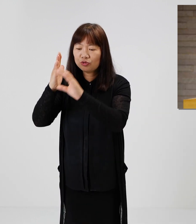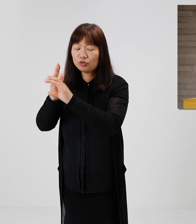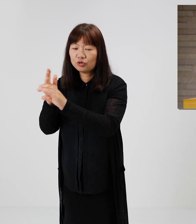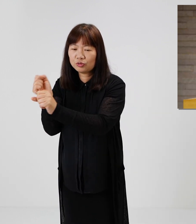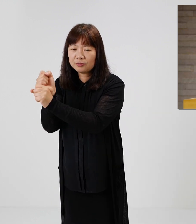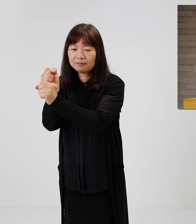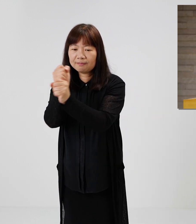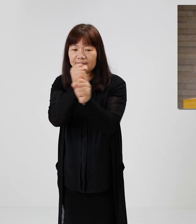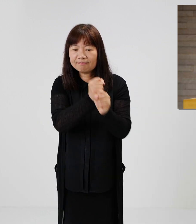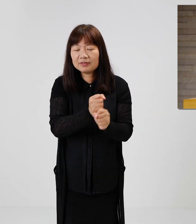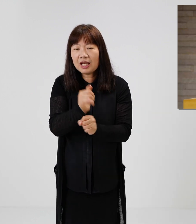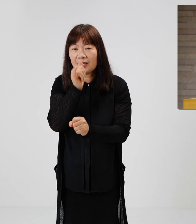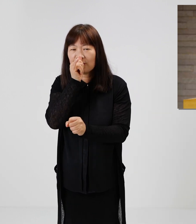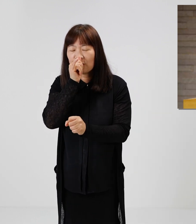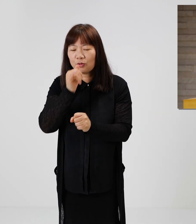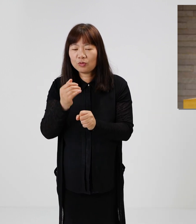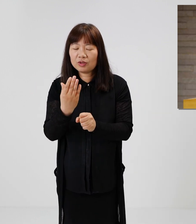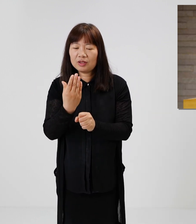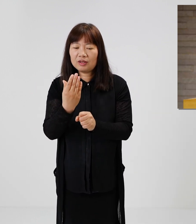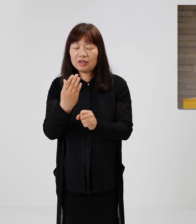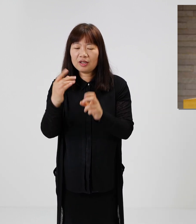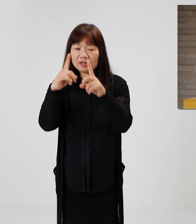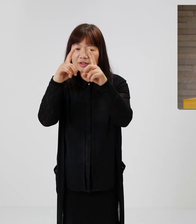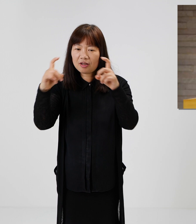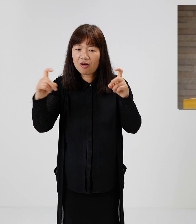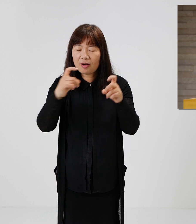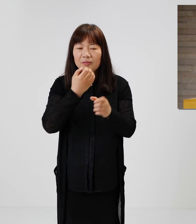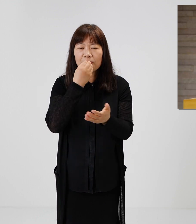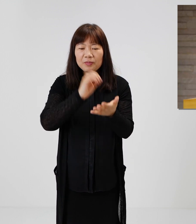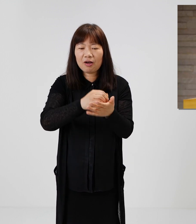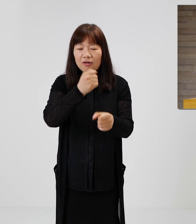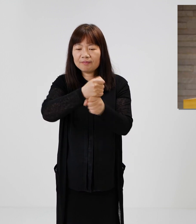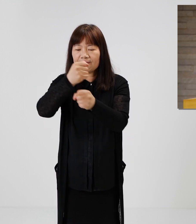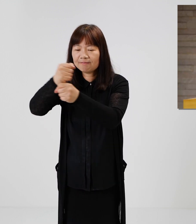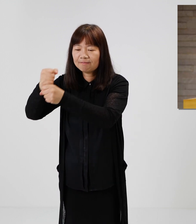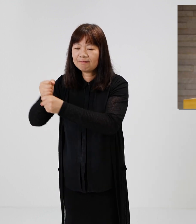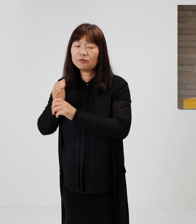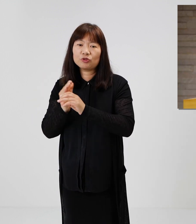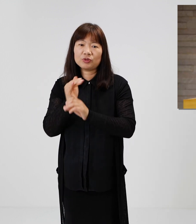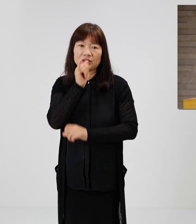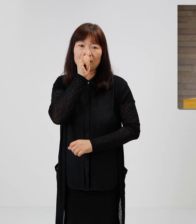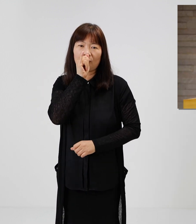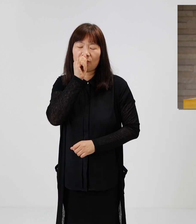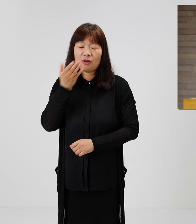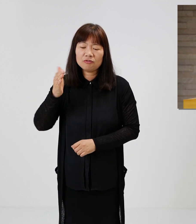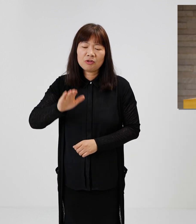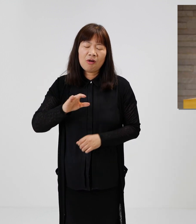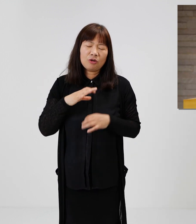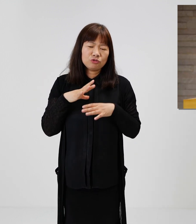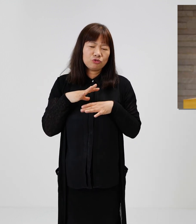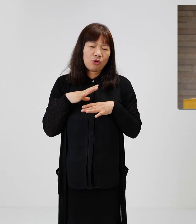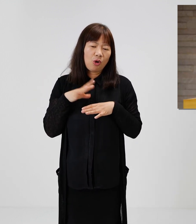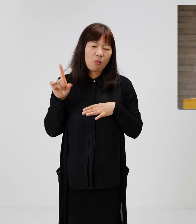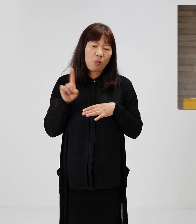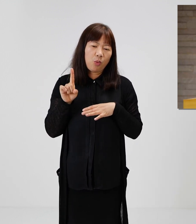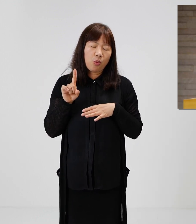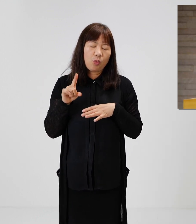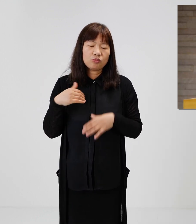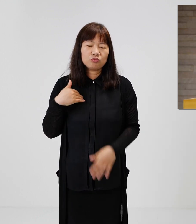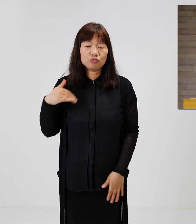가는데 뭔가 두려움을 느꼈겠죠. 이러다가 우리 삶의